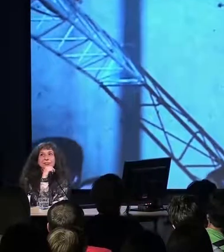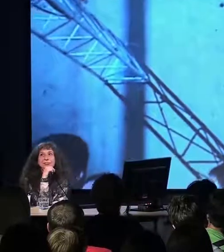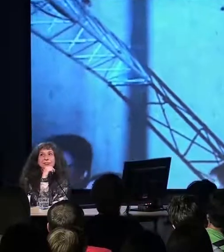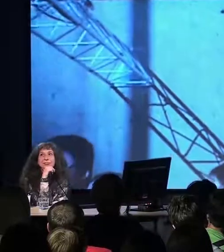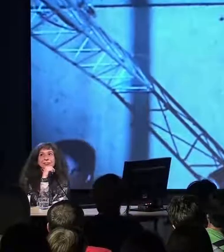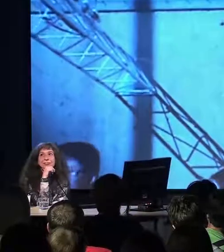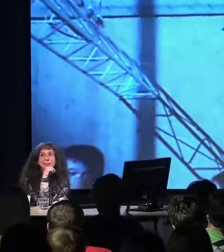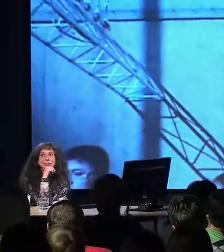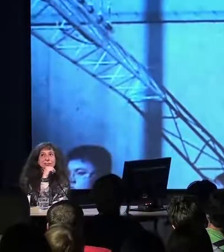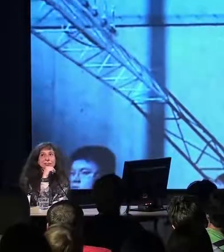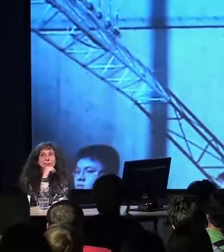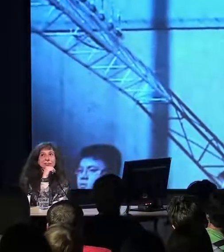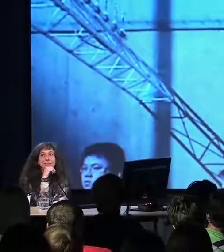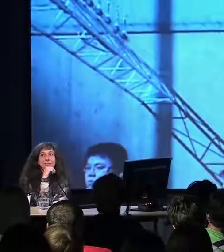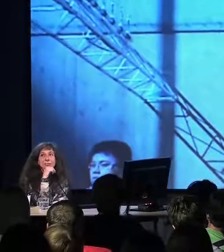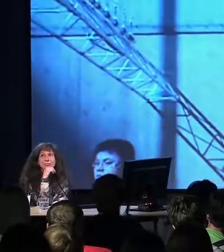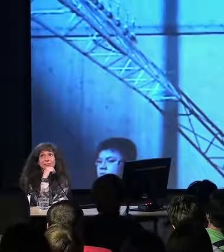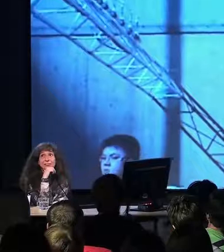костюме.